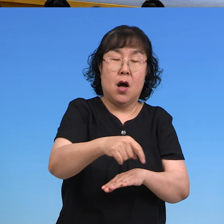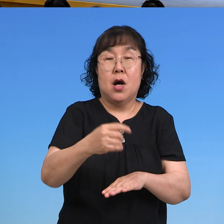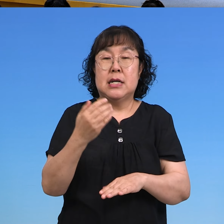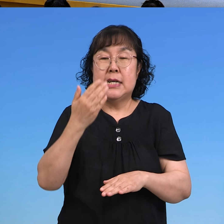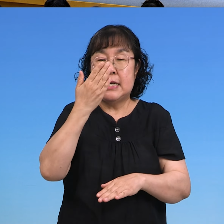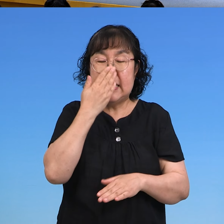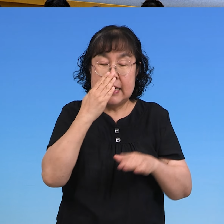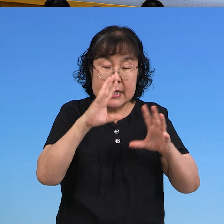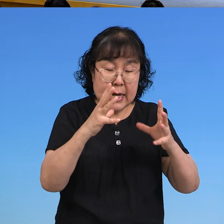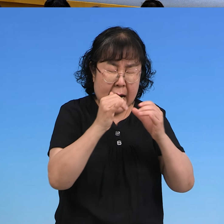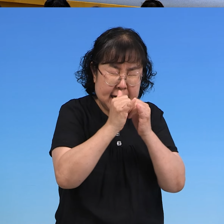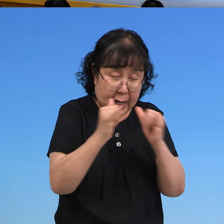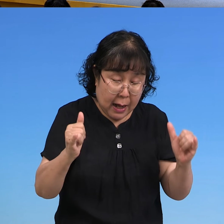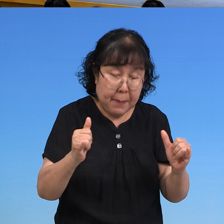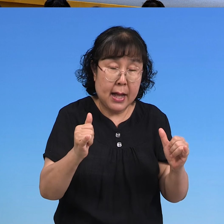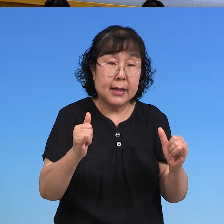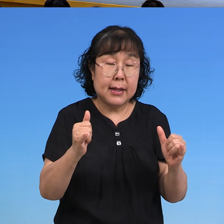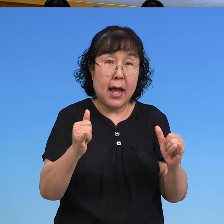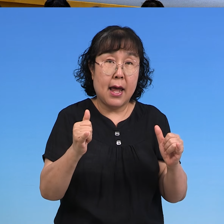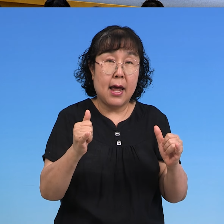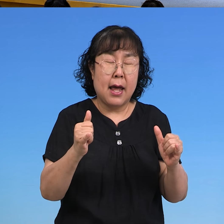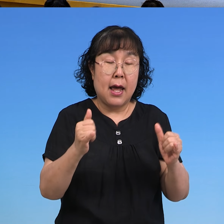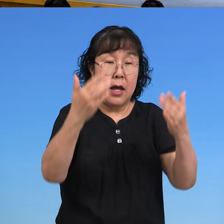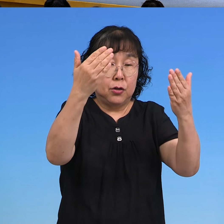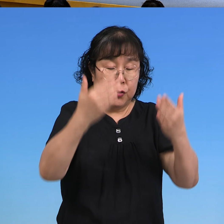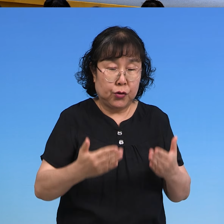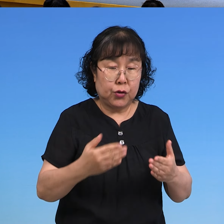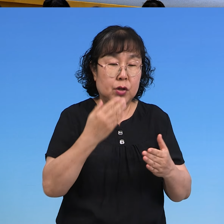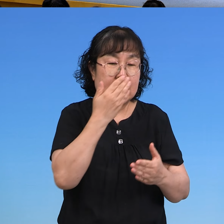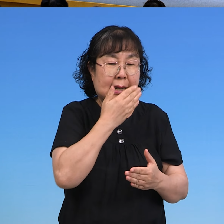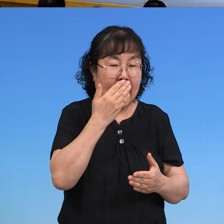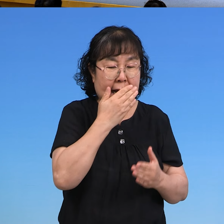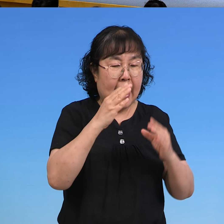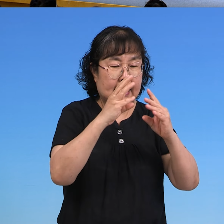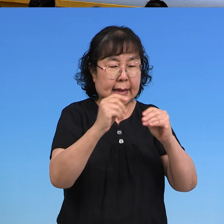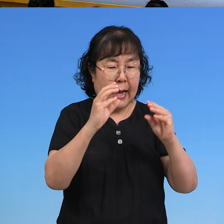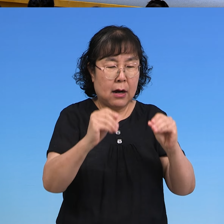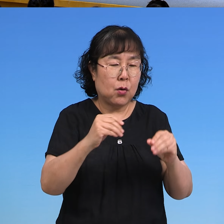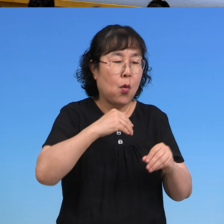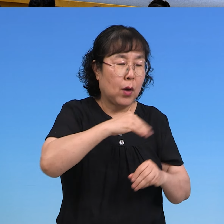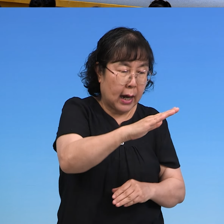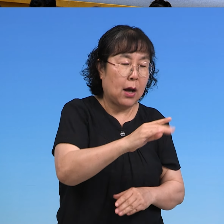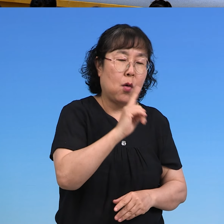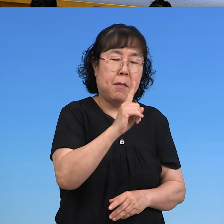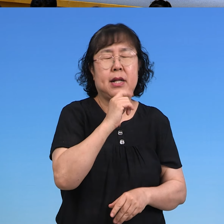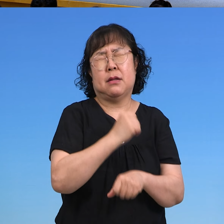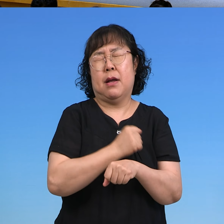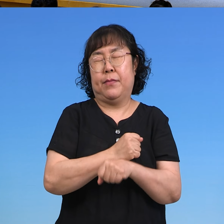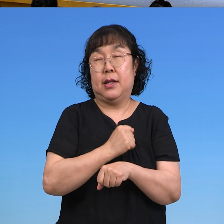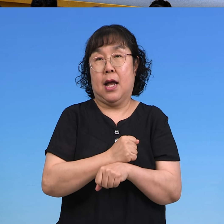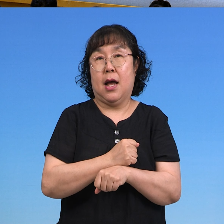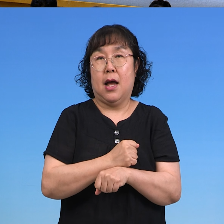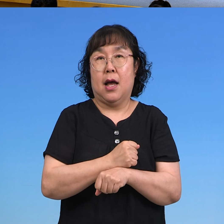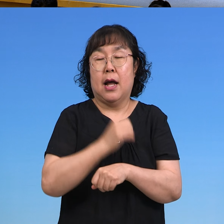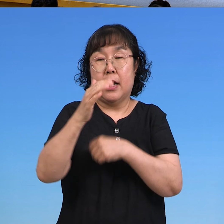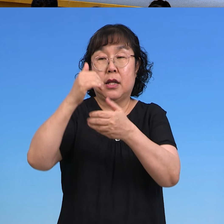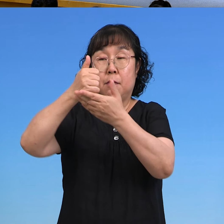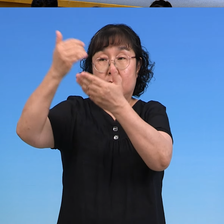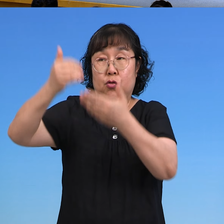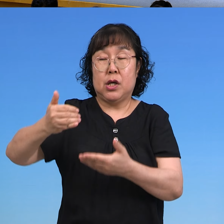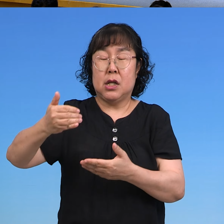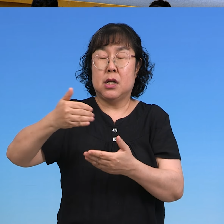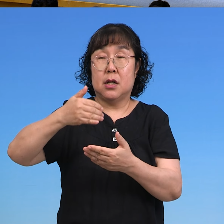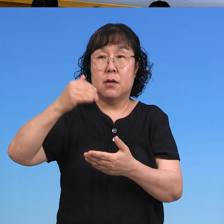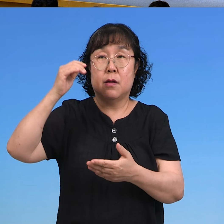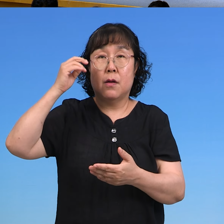죽은 돌이킬 수도 없는 절망을 만드는 모세에게 몰입하고 있는 백성들로 하여금 어떤 그림을 그려주십니까?